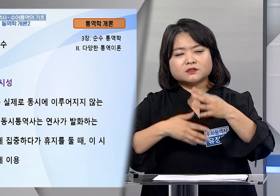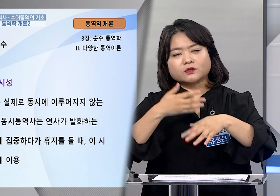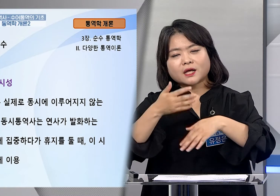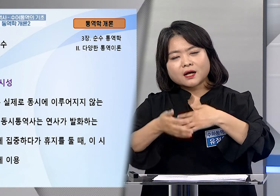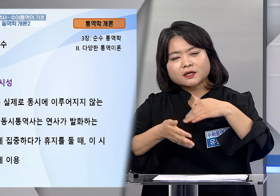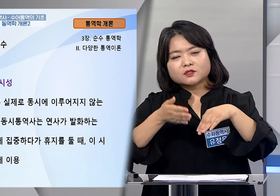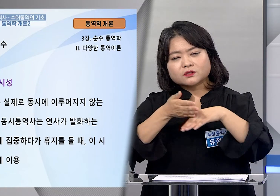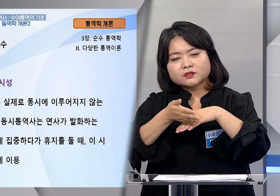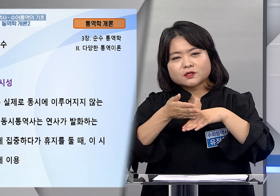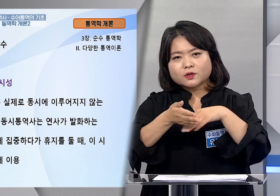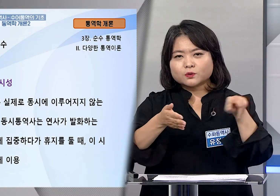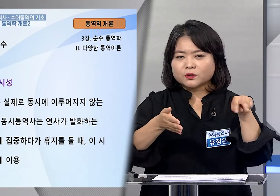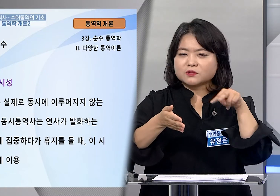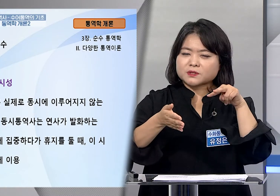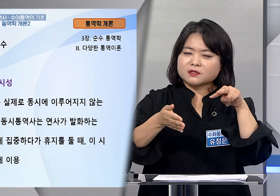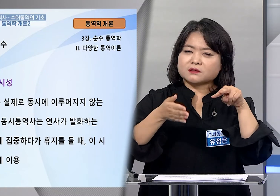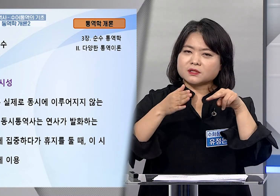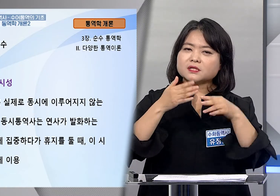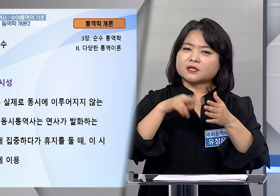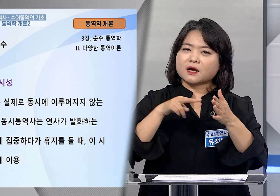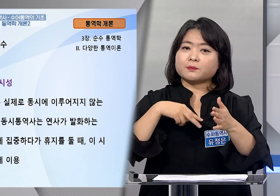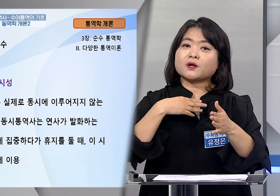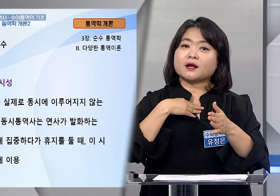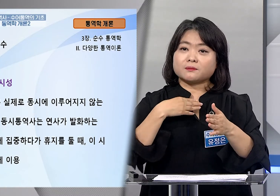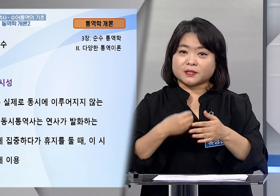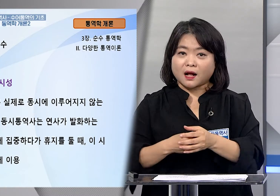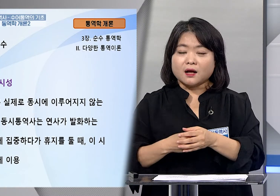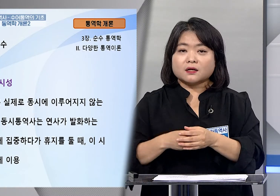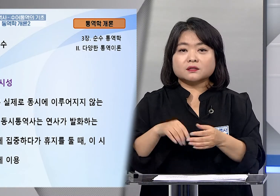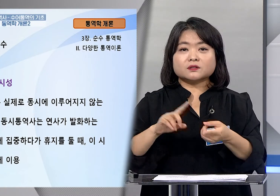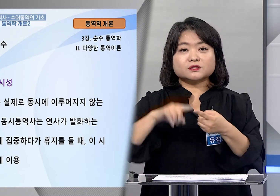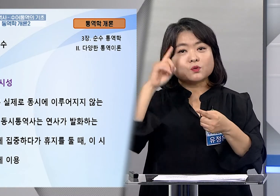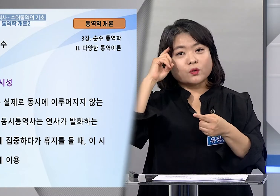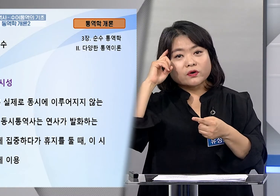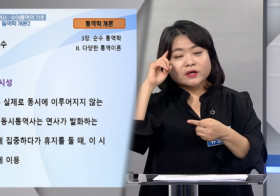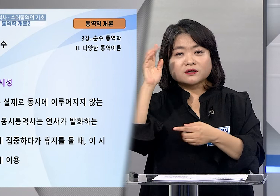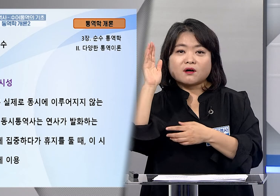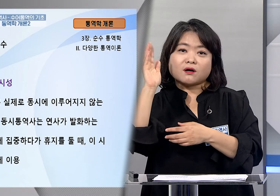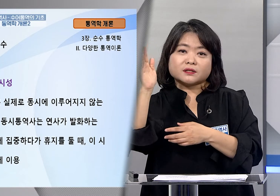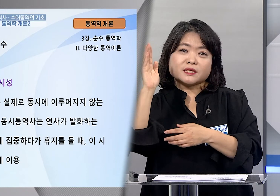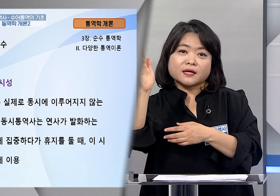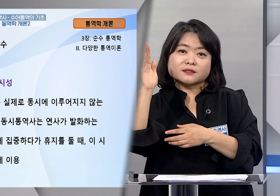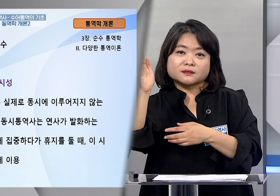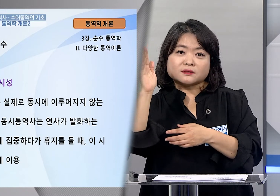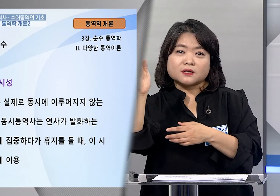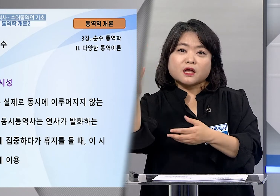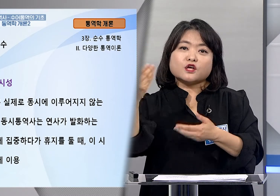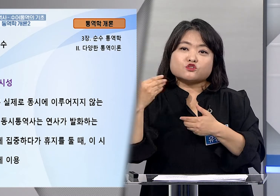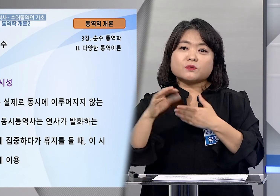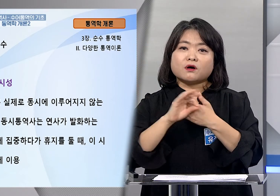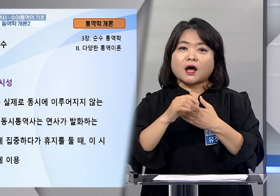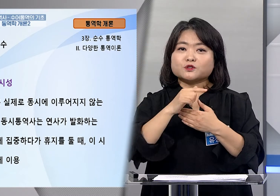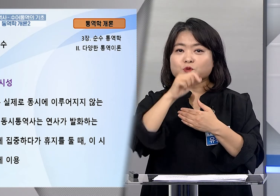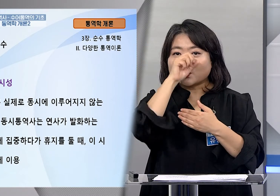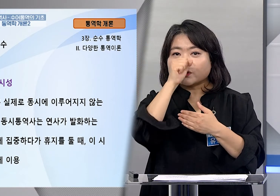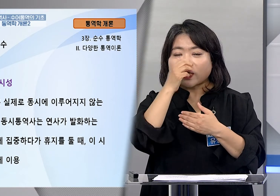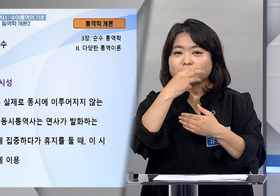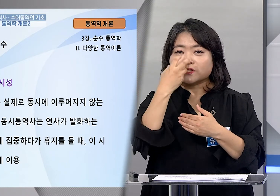적당하게 천천히 해줘야 농인 입장에서 읽기가 편안합니다. 그것을 고려해서 이야기를 해주면 아주 좋은데 우리